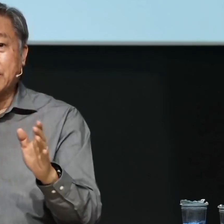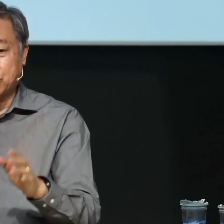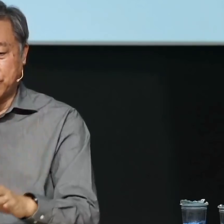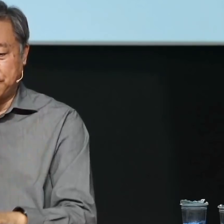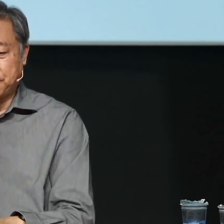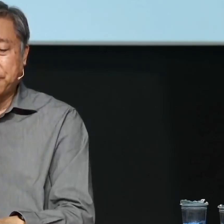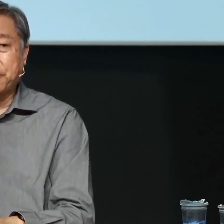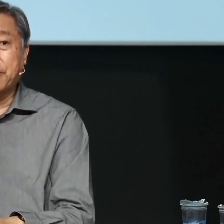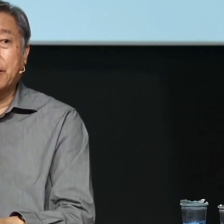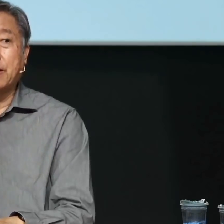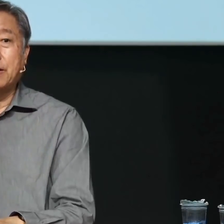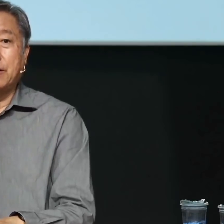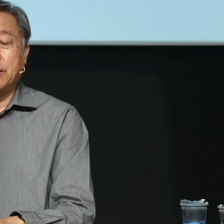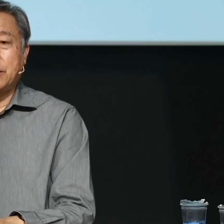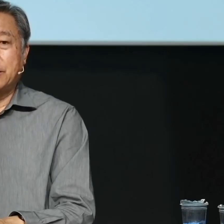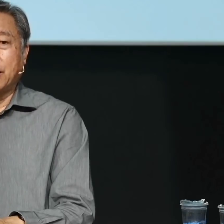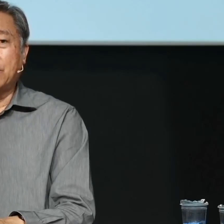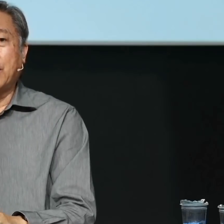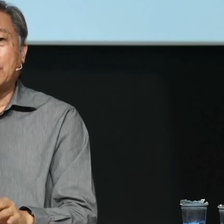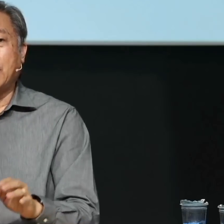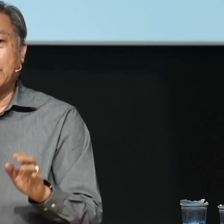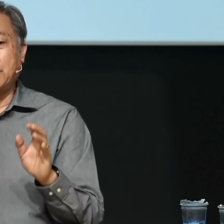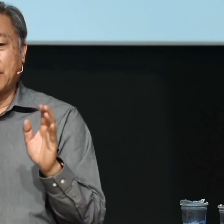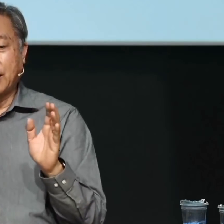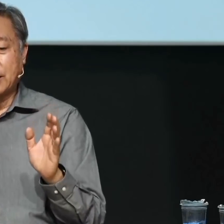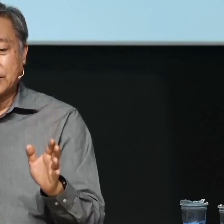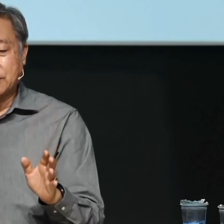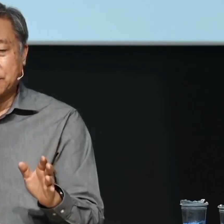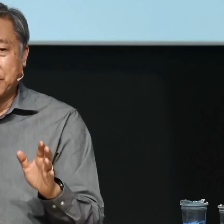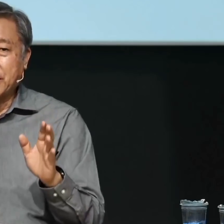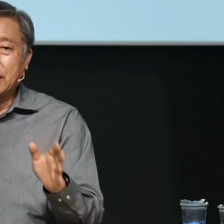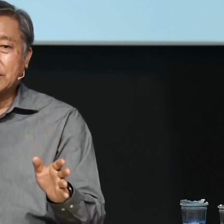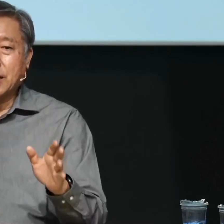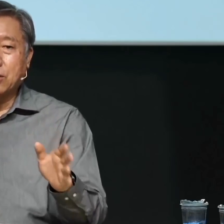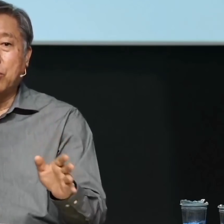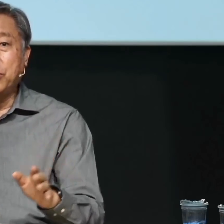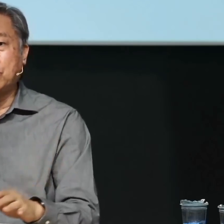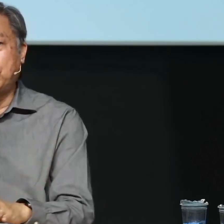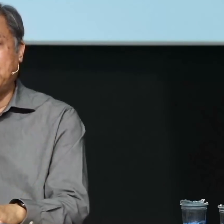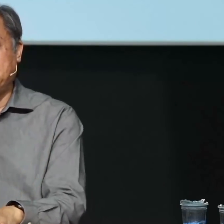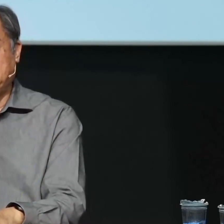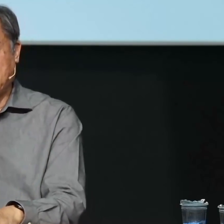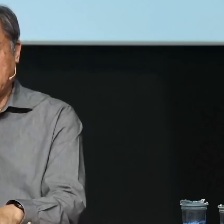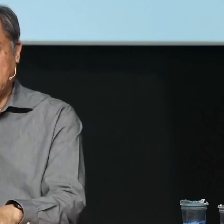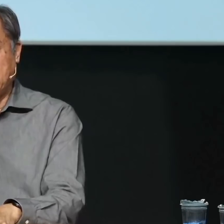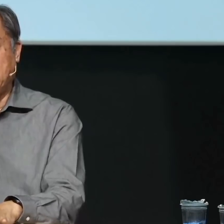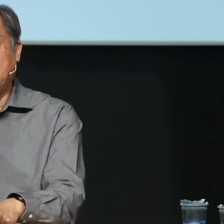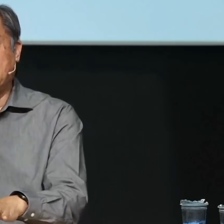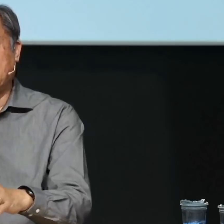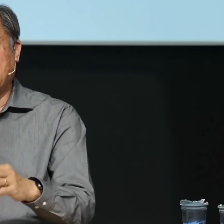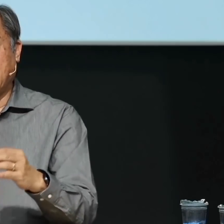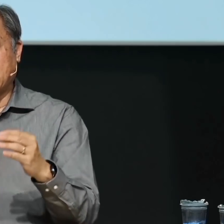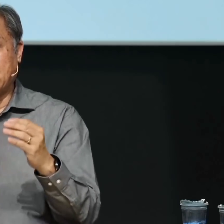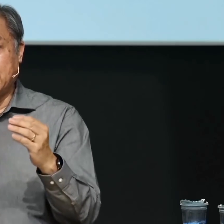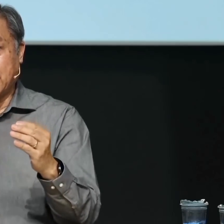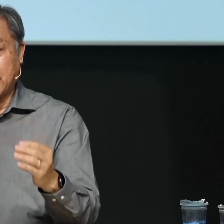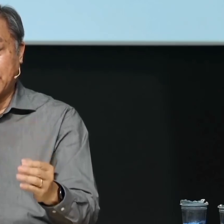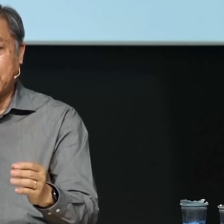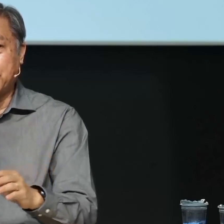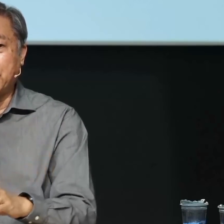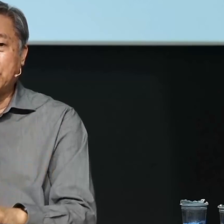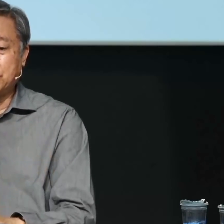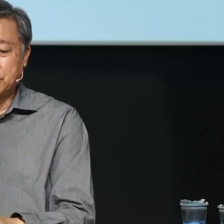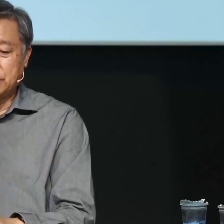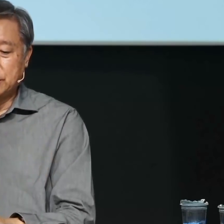a igreja. Então ali naquela pequena sala humilde, e